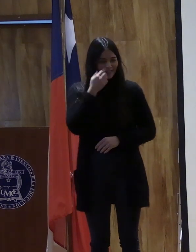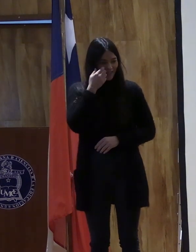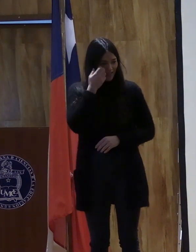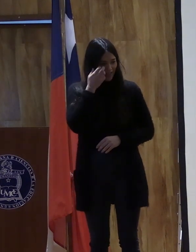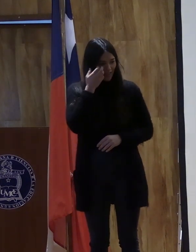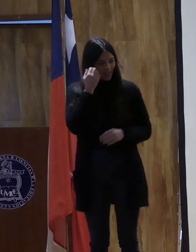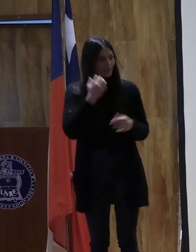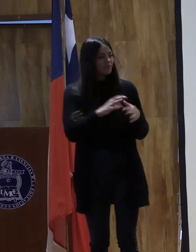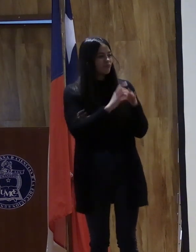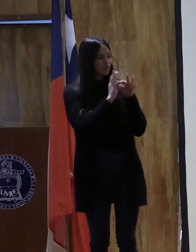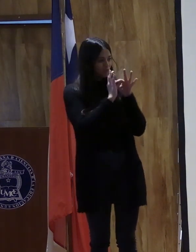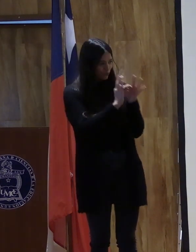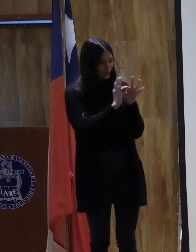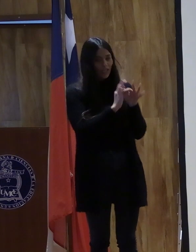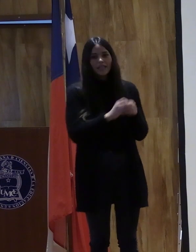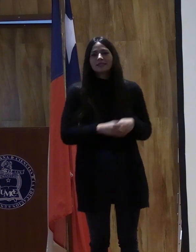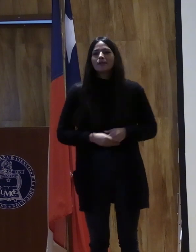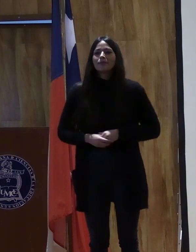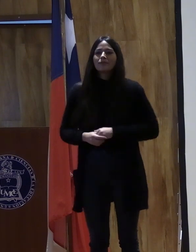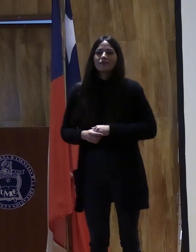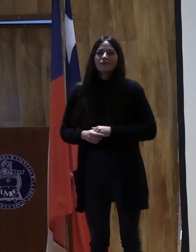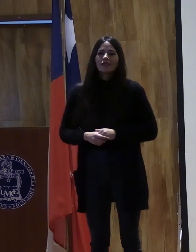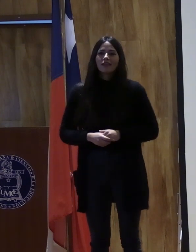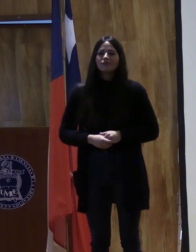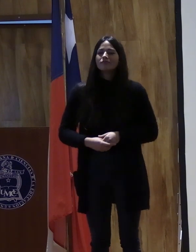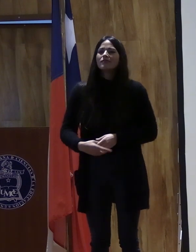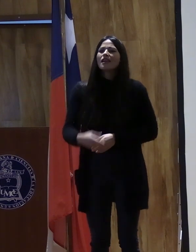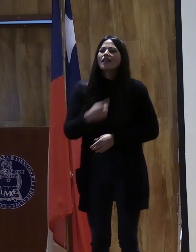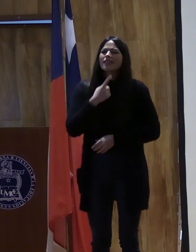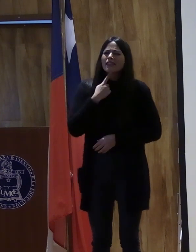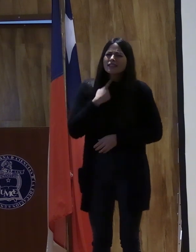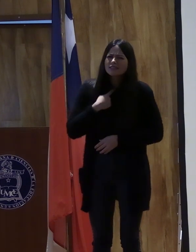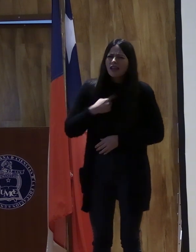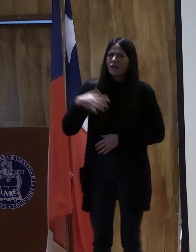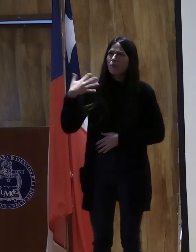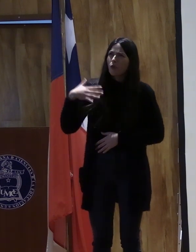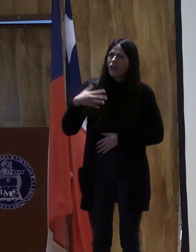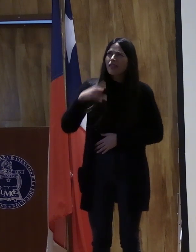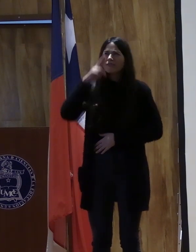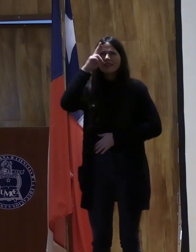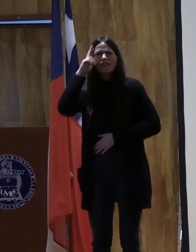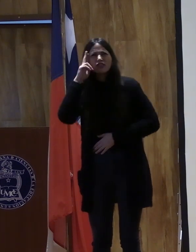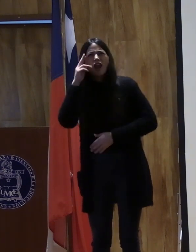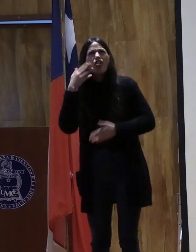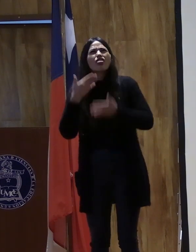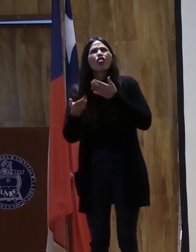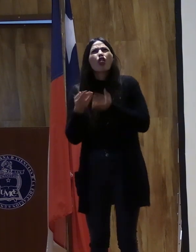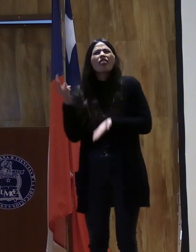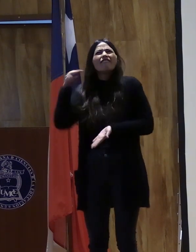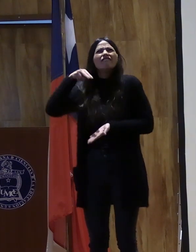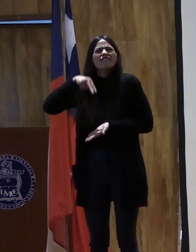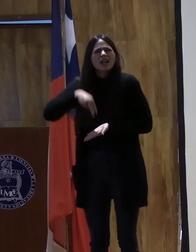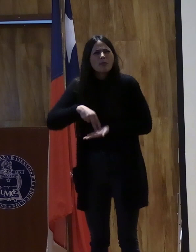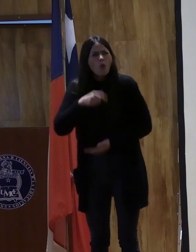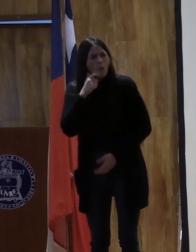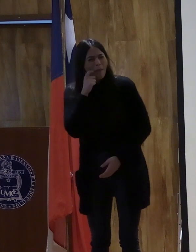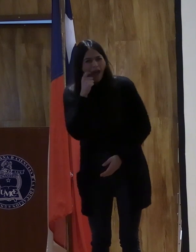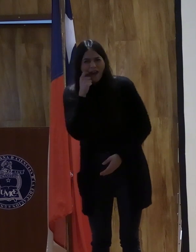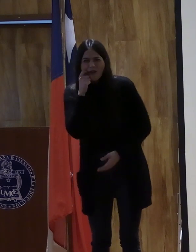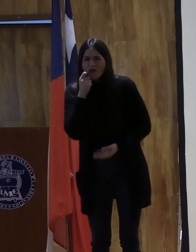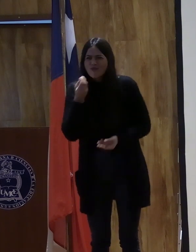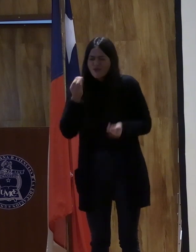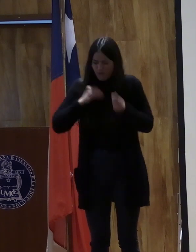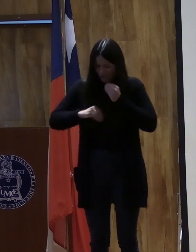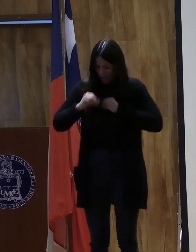Sí, muchas gracias. Ese aspecto es muy interesante y conlleva otras preguntas, ¿no? ¿De dónde venimos? ¿De qué están formados? Esta pregunta